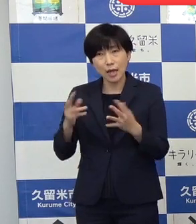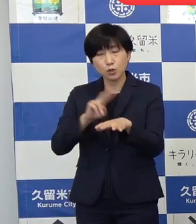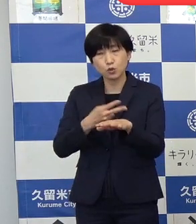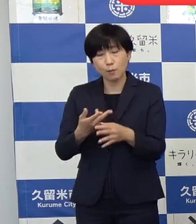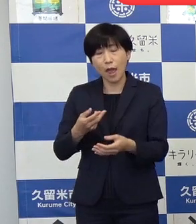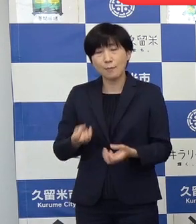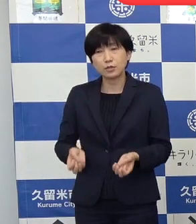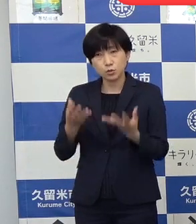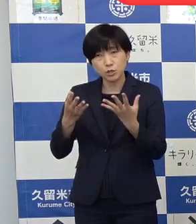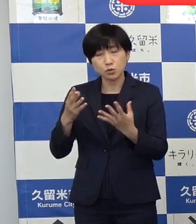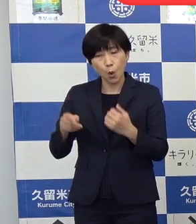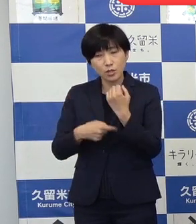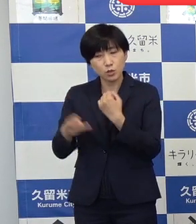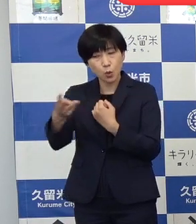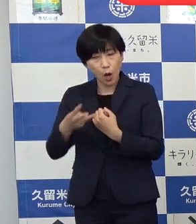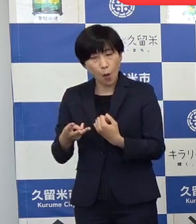は、